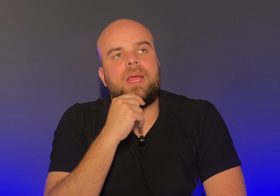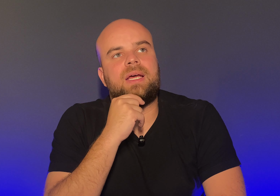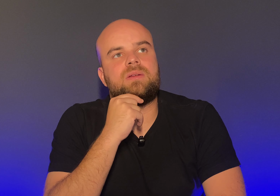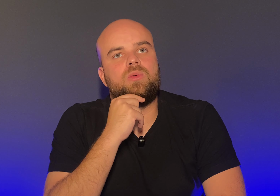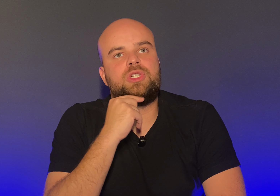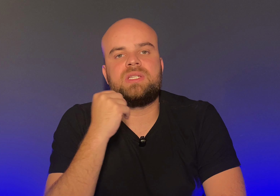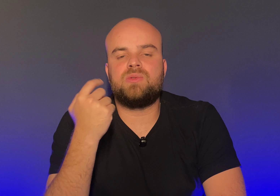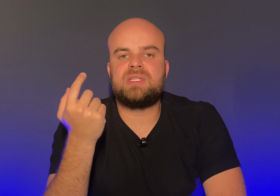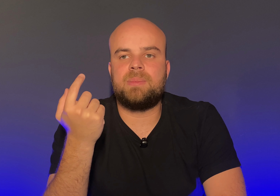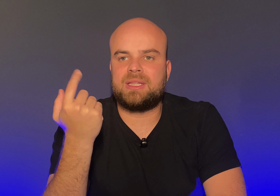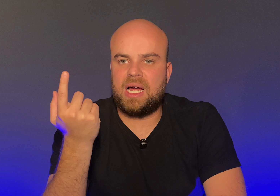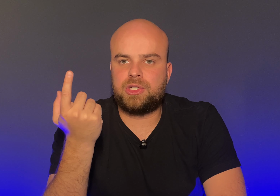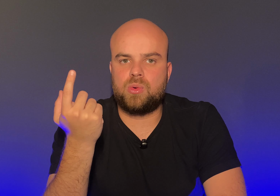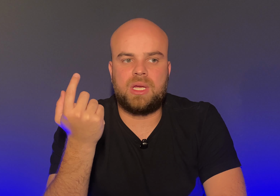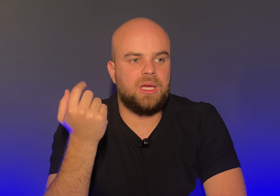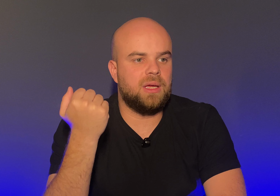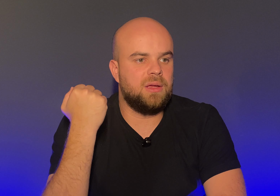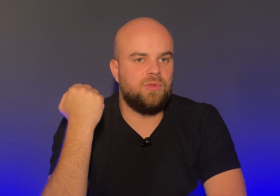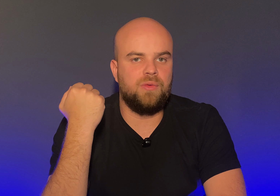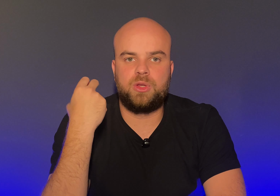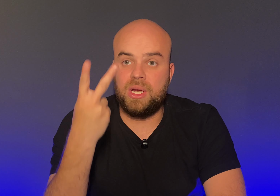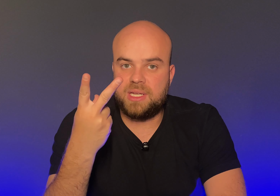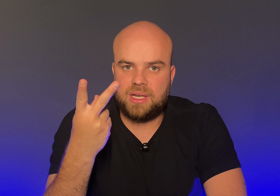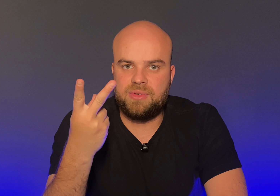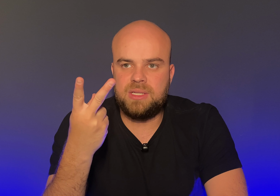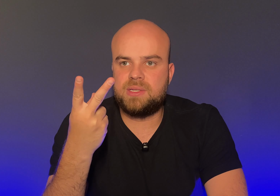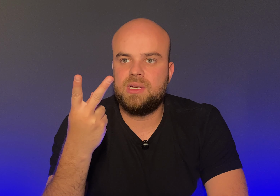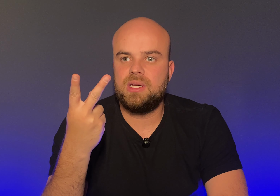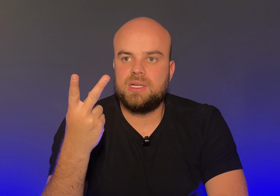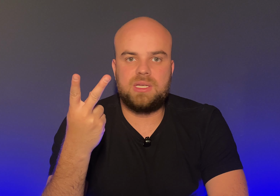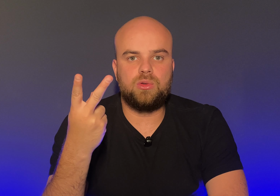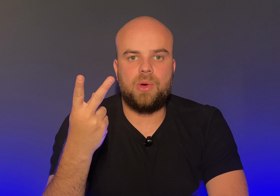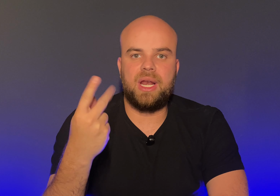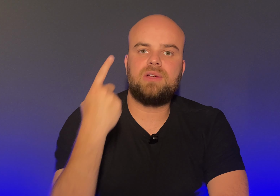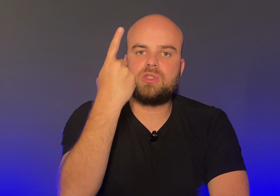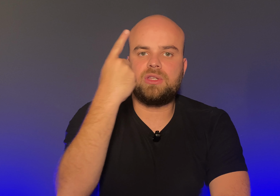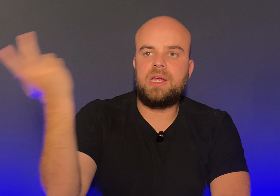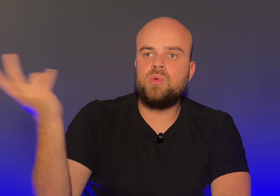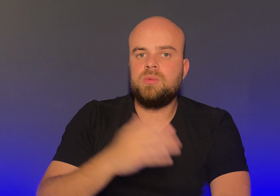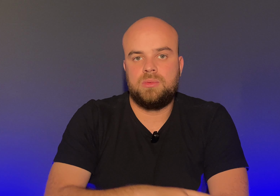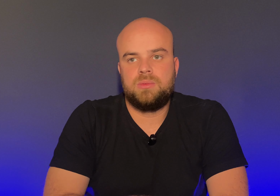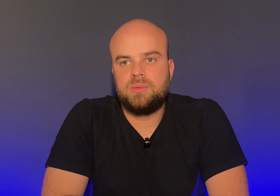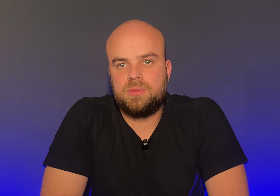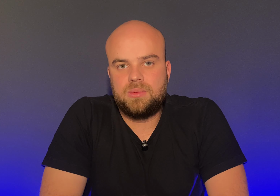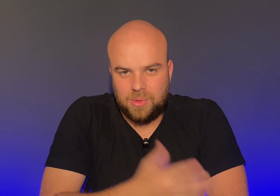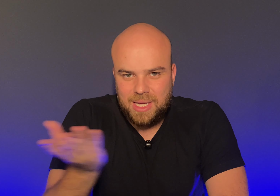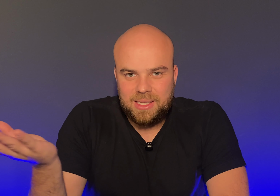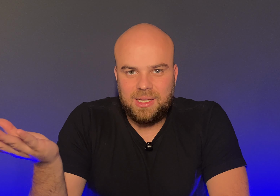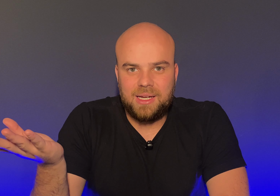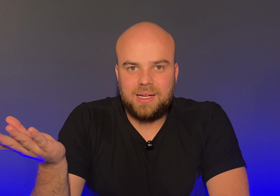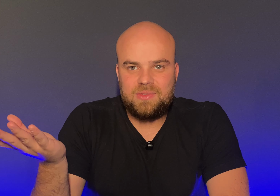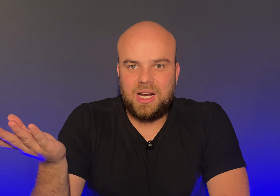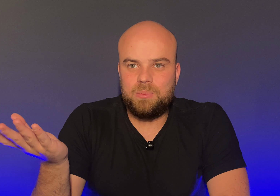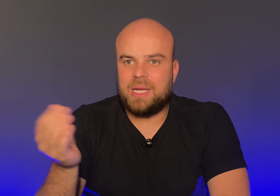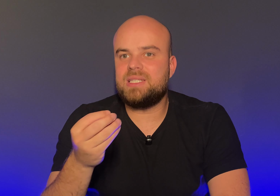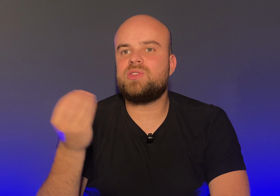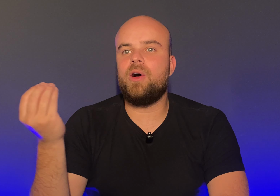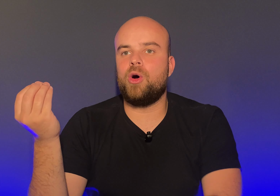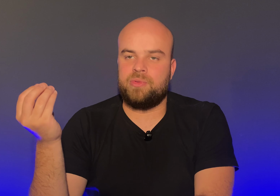utilizar um sistema tático que envolve dois centroavantes você não tem o elenco você só tem um consegue entender mas isso é